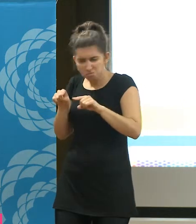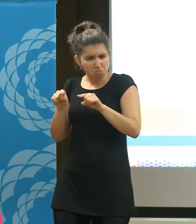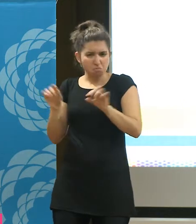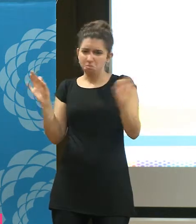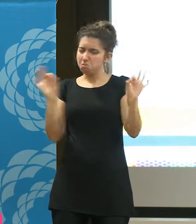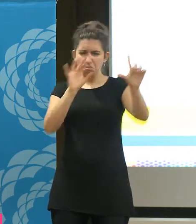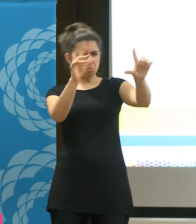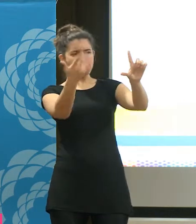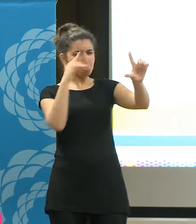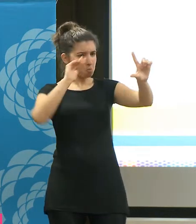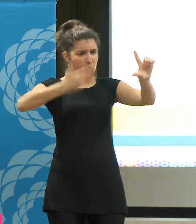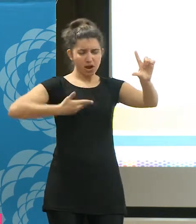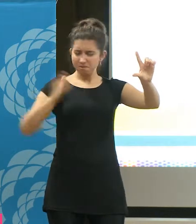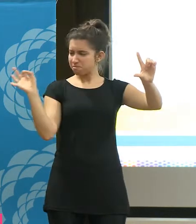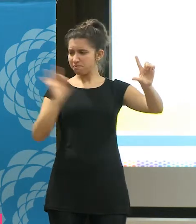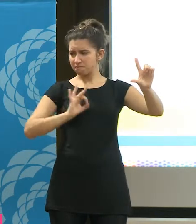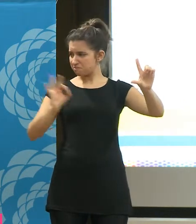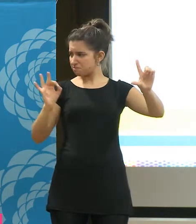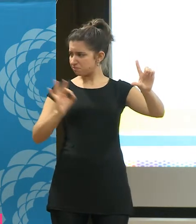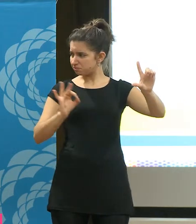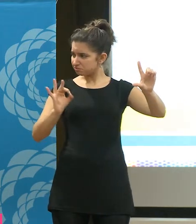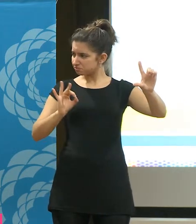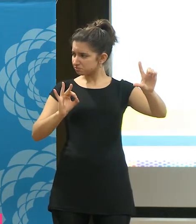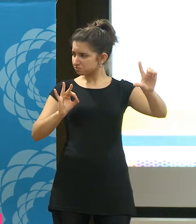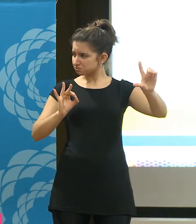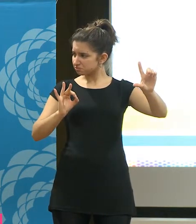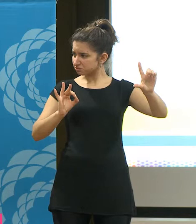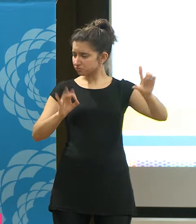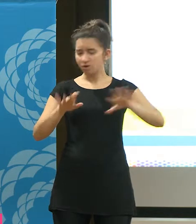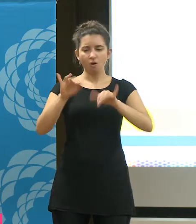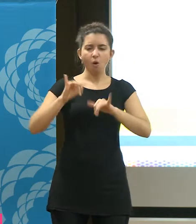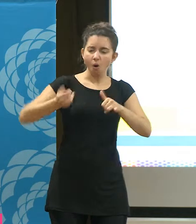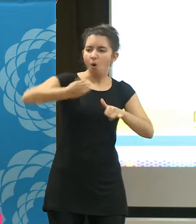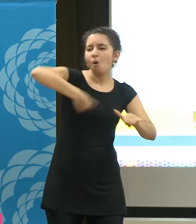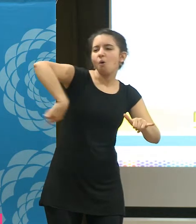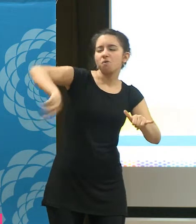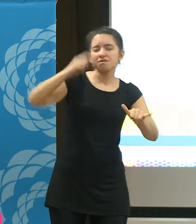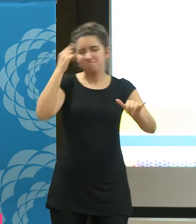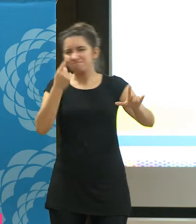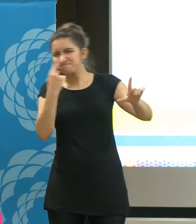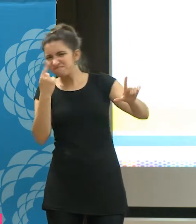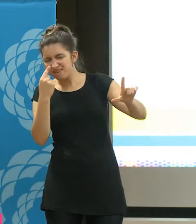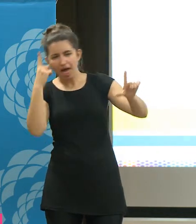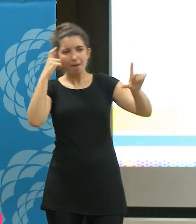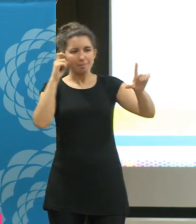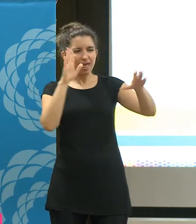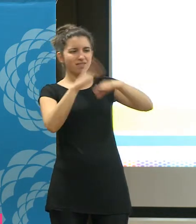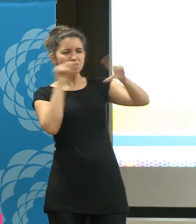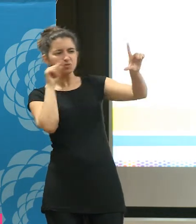relevante. En ese sentido, los temas respecto de los cuales los estudiantes desearían saber más y desearían poder